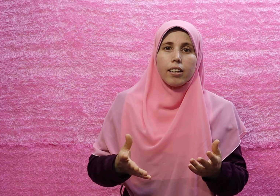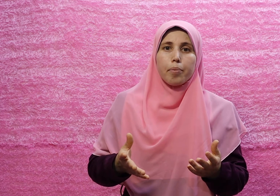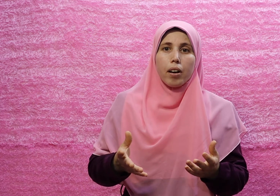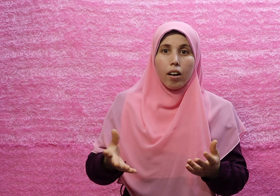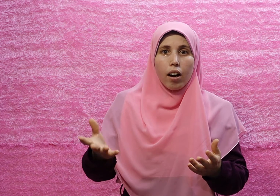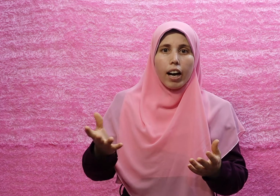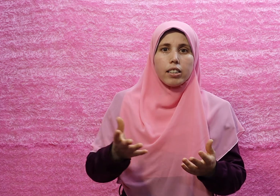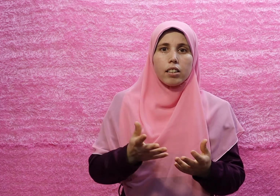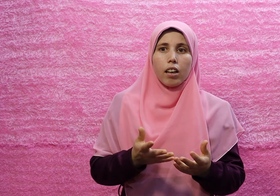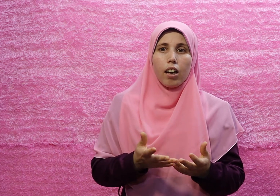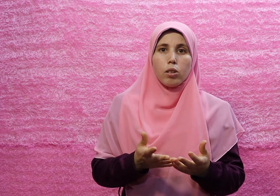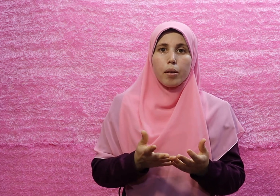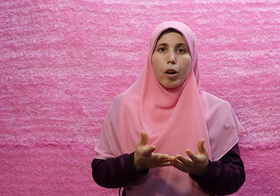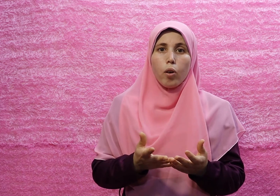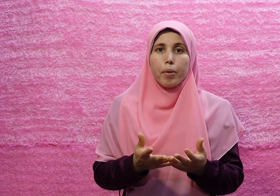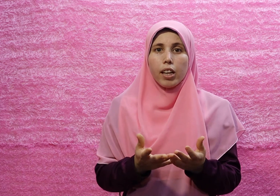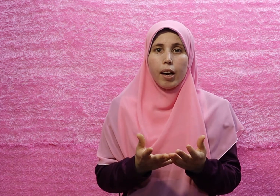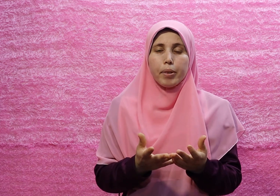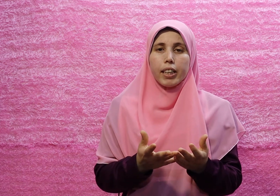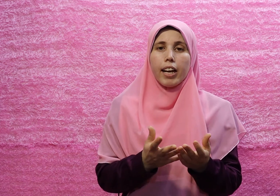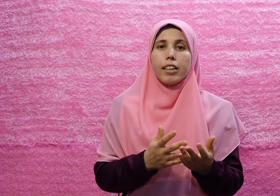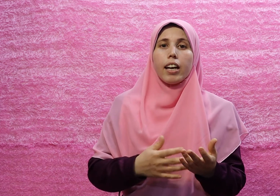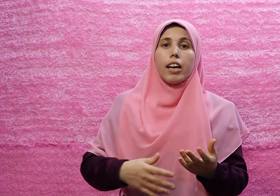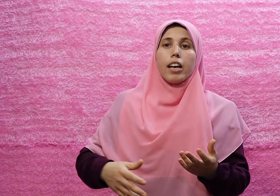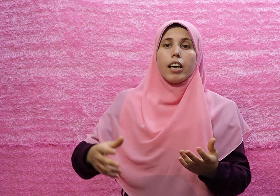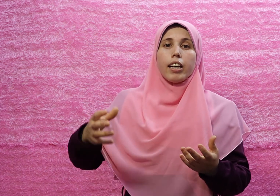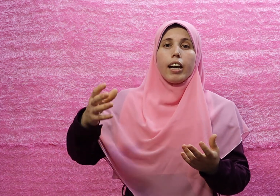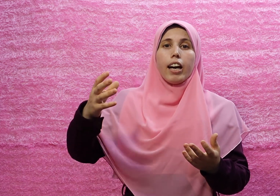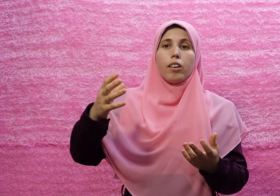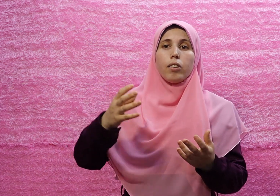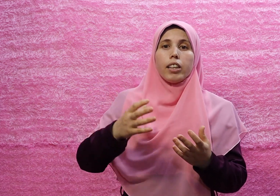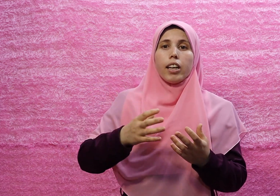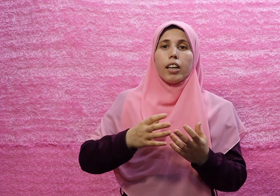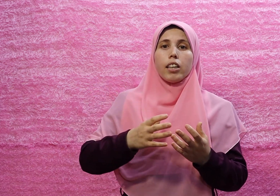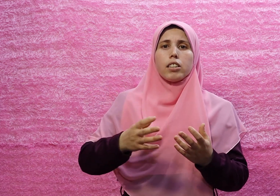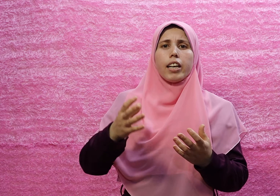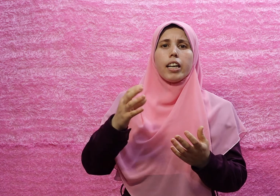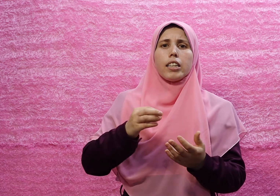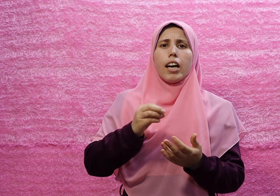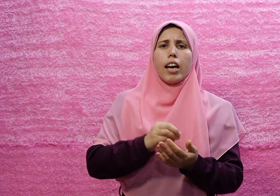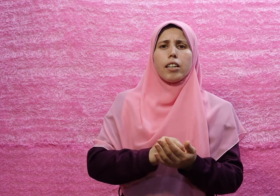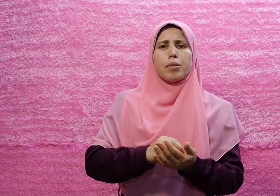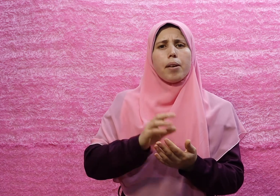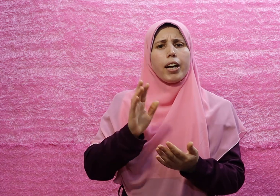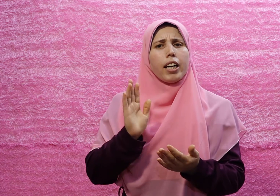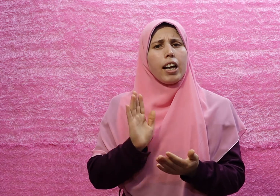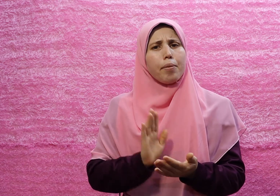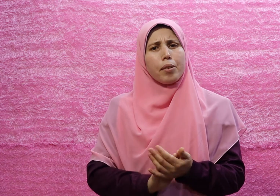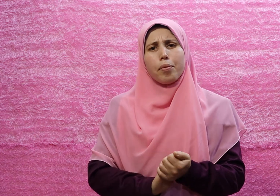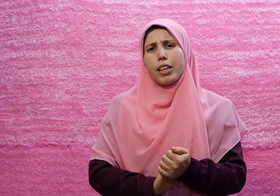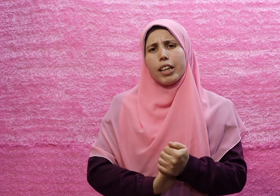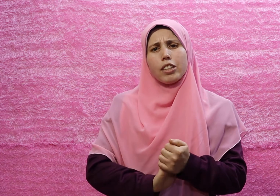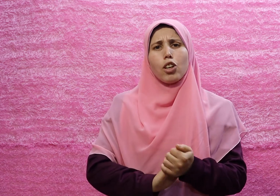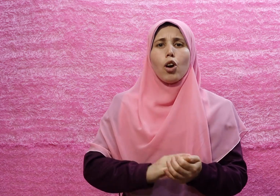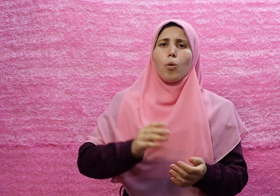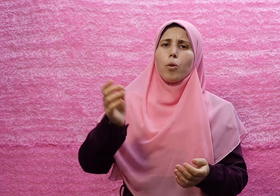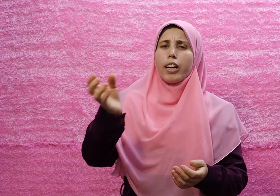ادم. عايز يطلعه زي ما هو ما طلع من الجنة. جاي يا حلوين ايه؟ سيدنا ادم سمع كلام ابليس وكل